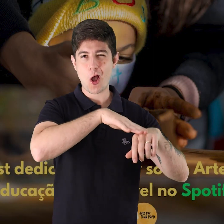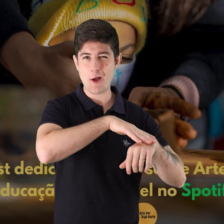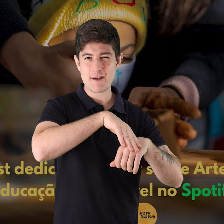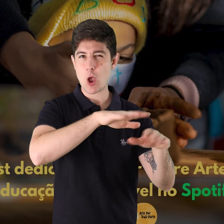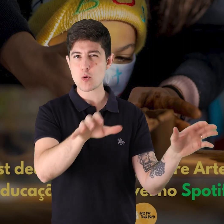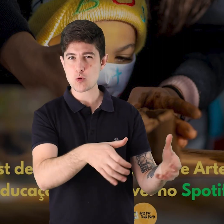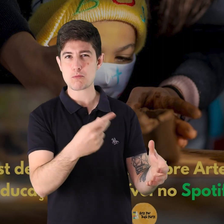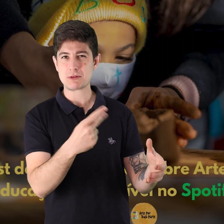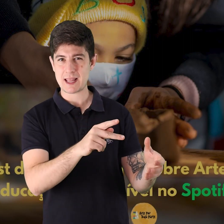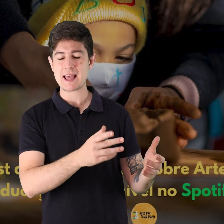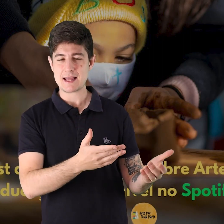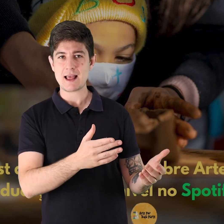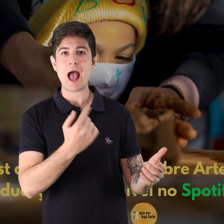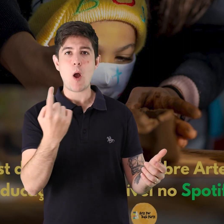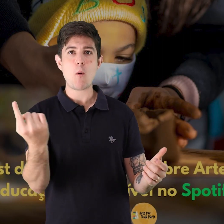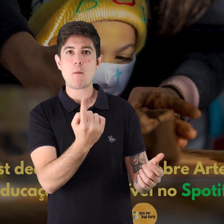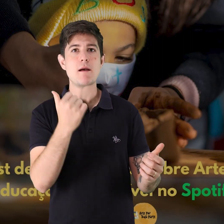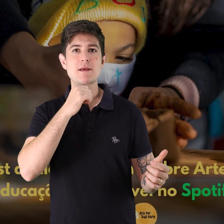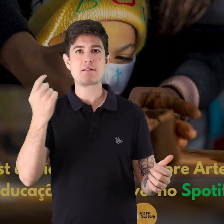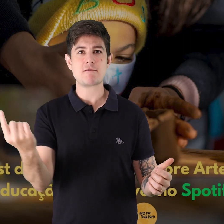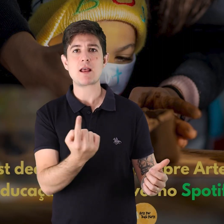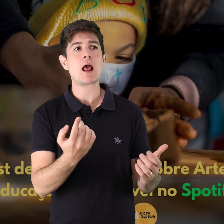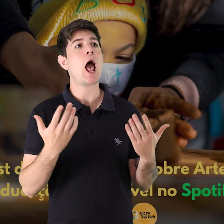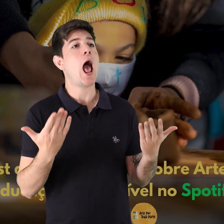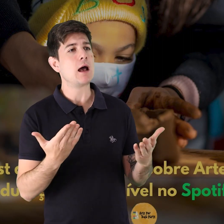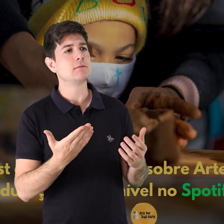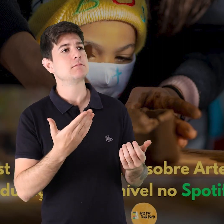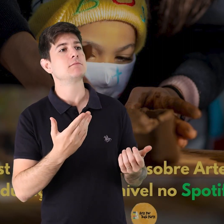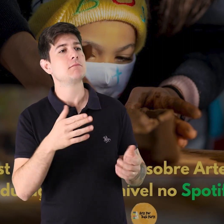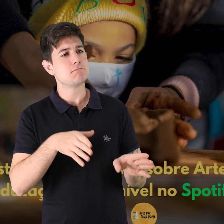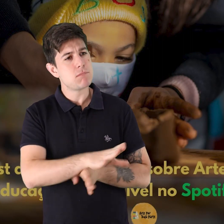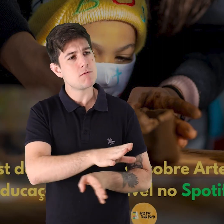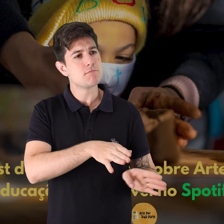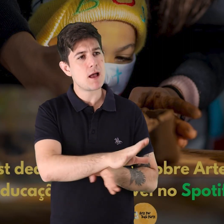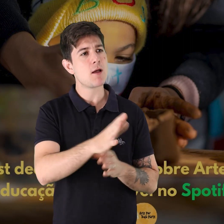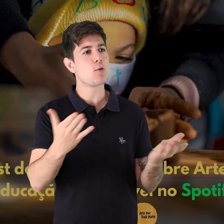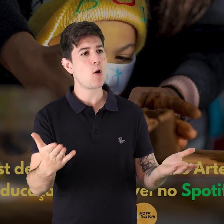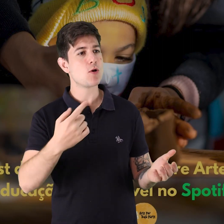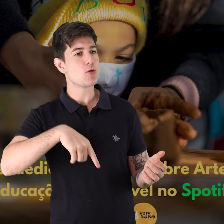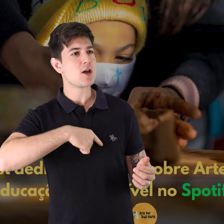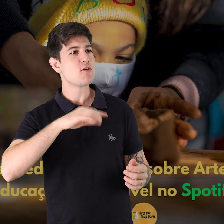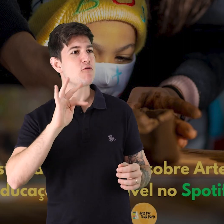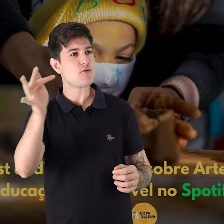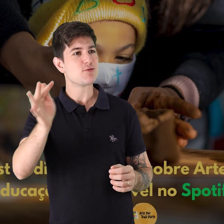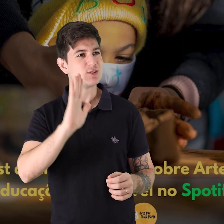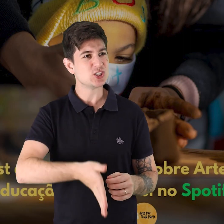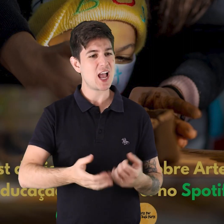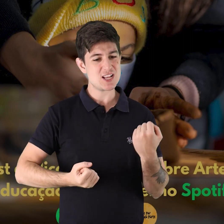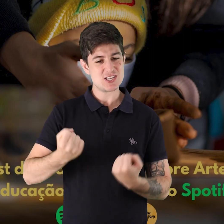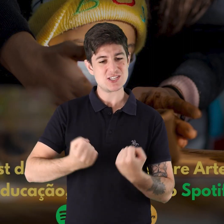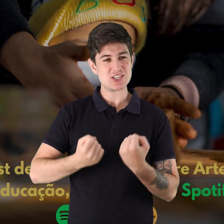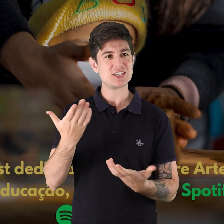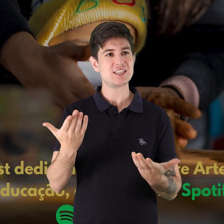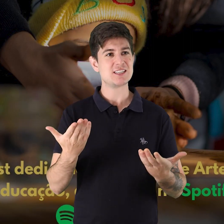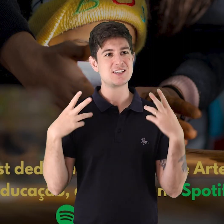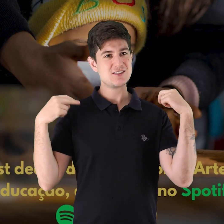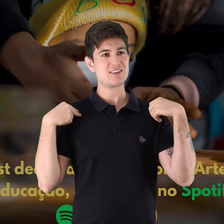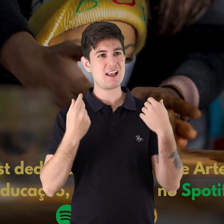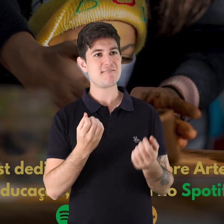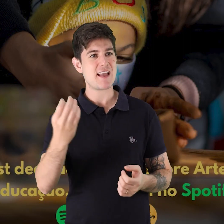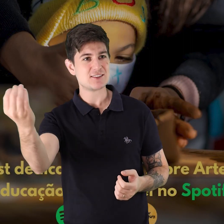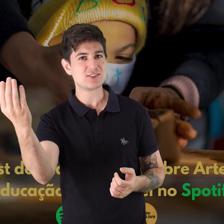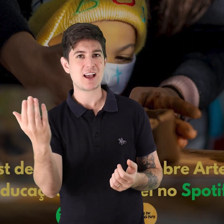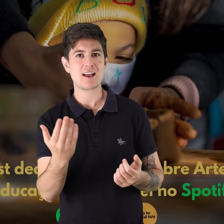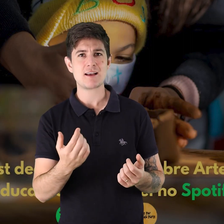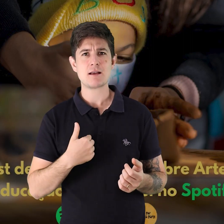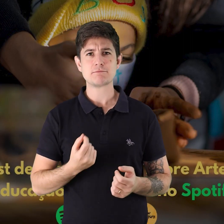tudo isso, aí essa amiguinha é a que puxa e fala assim, mas e quando a gente já puder dirigir, quando a gente já puder viajar sozinha, quando a gente...